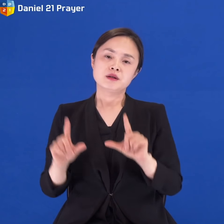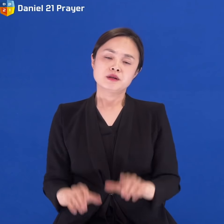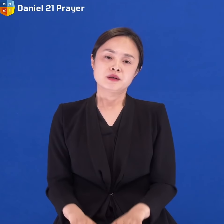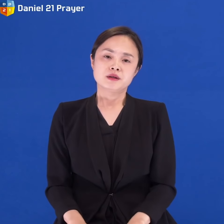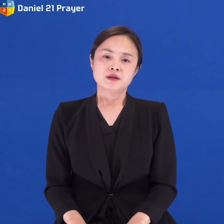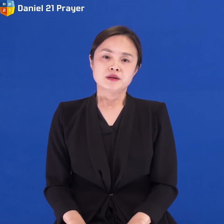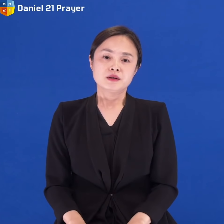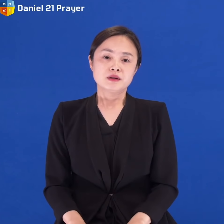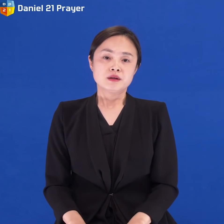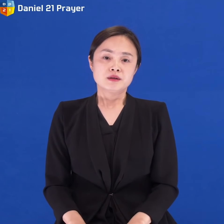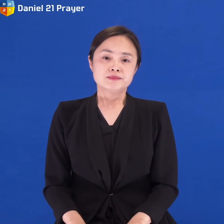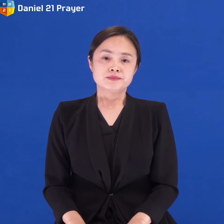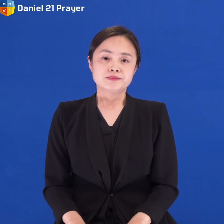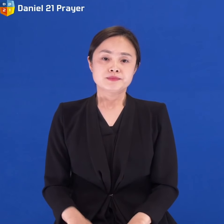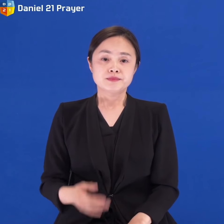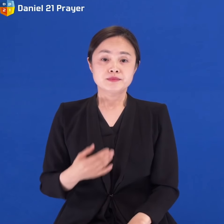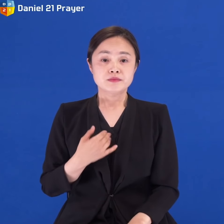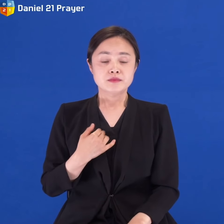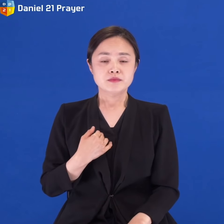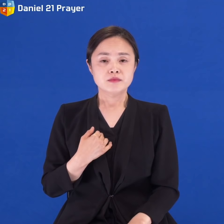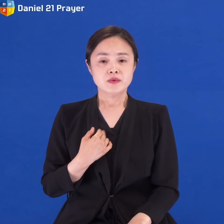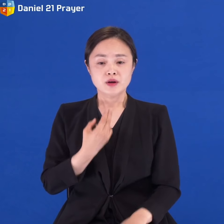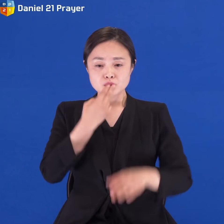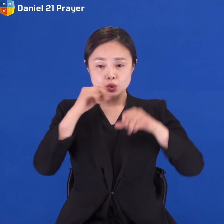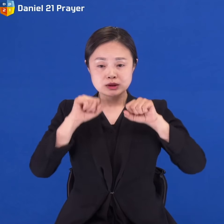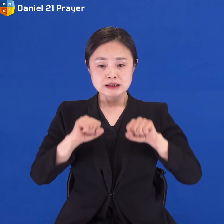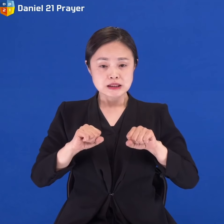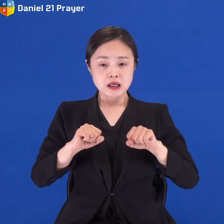사람이 아니고 여자도 아니고